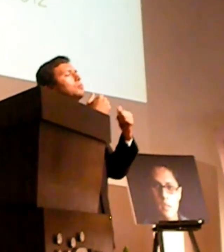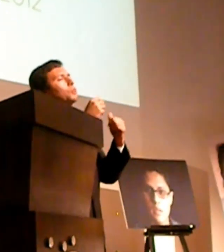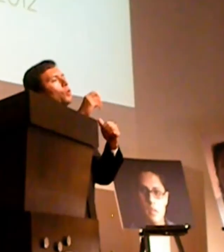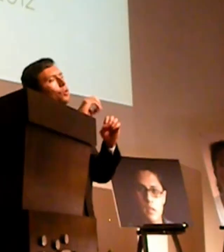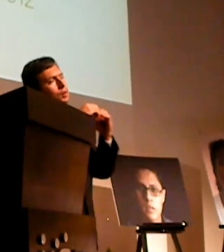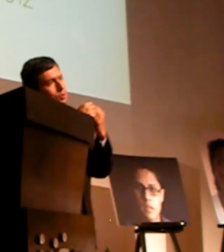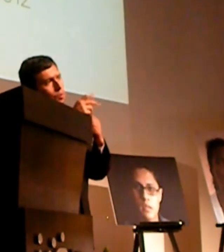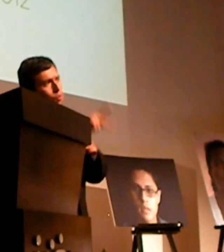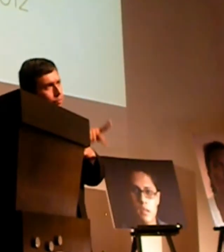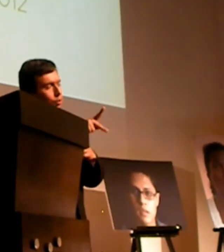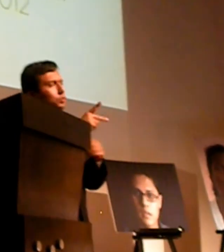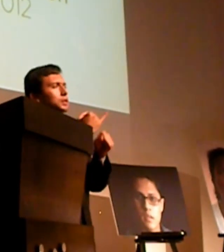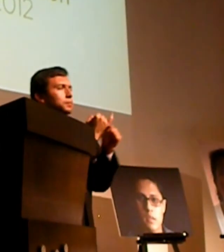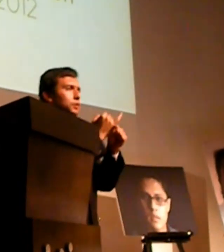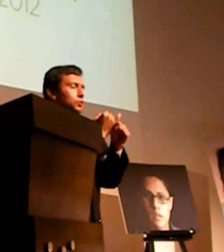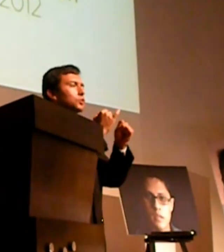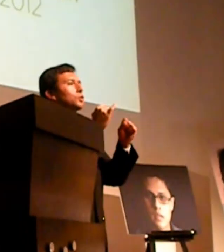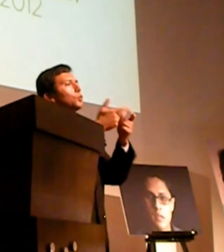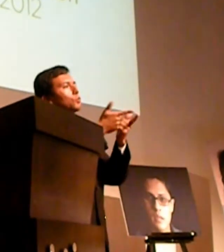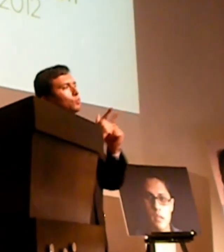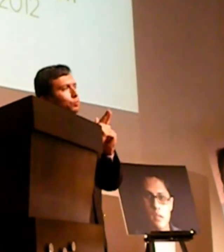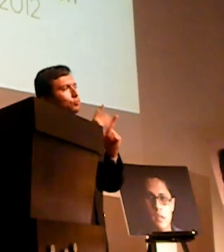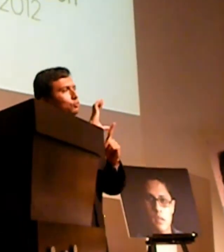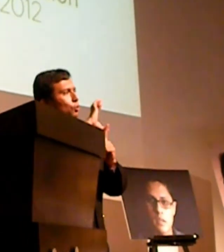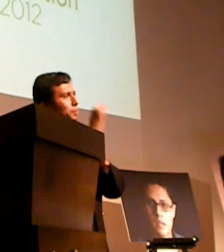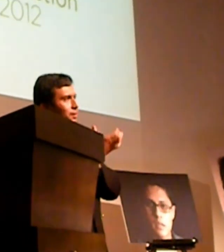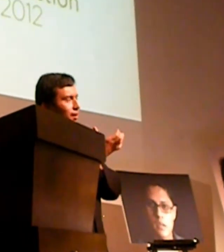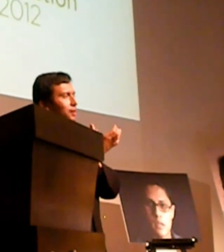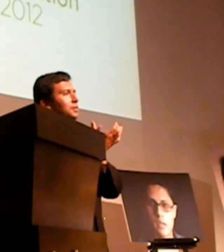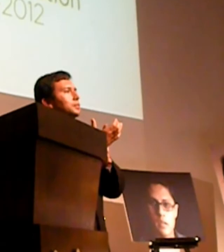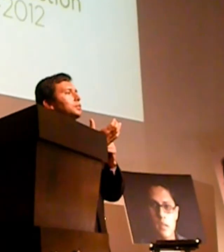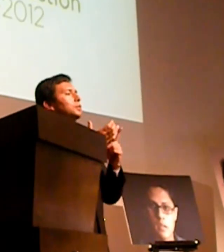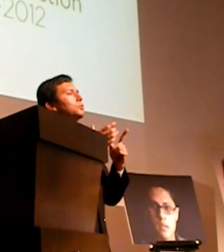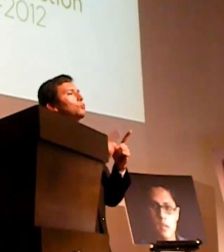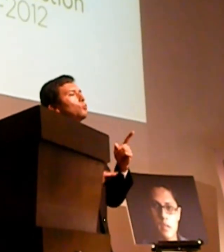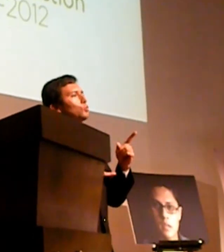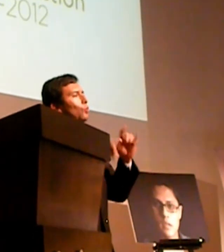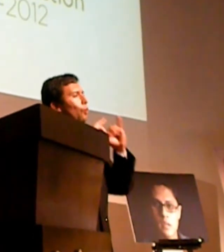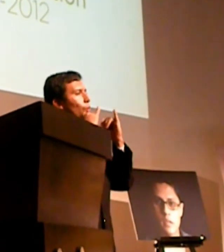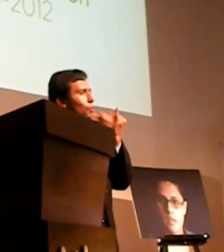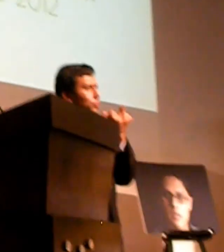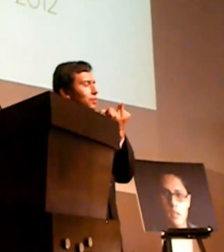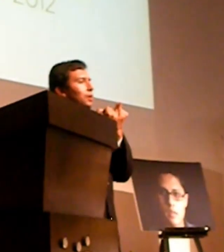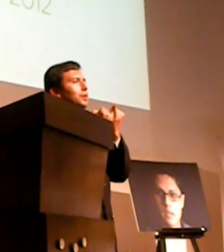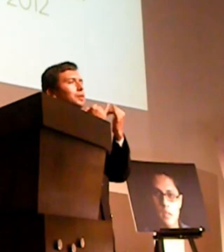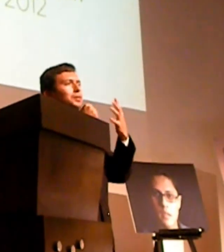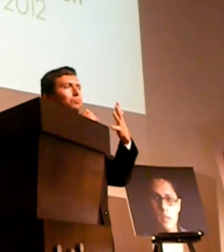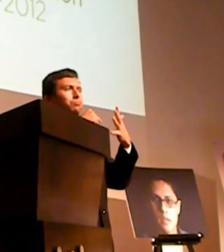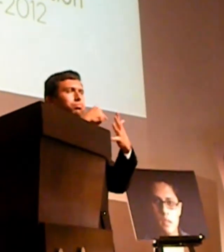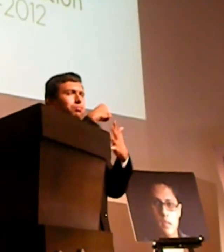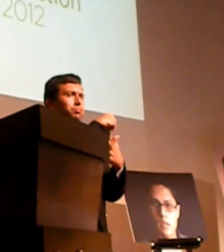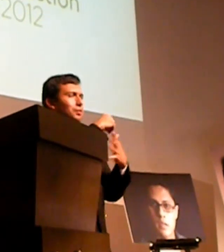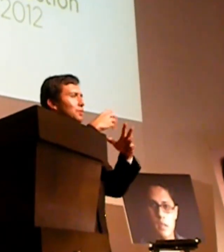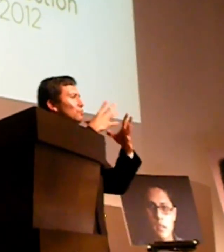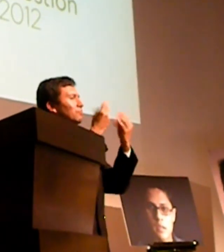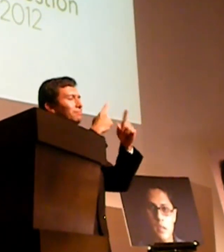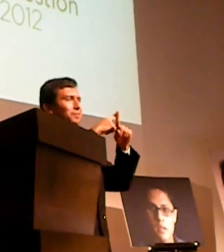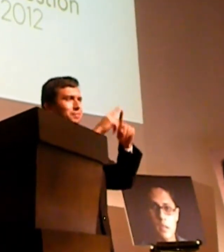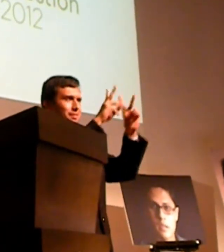investigadores, coordinaciones, grupos, comités, juntas de gobierno y en una gran cantidad de